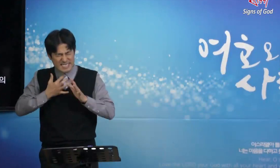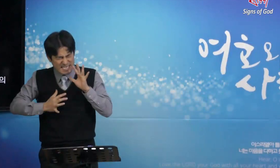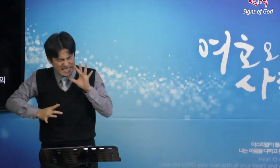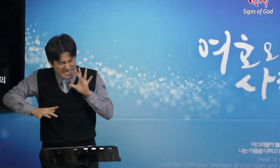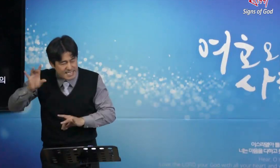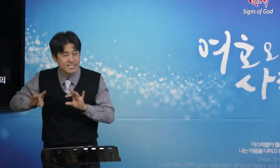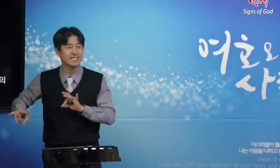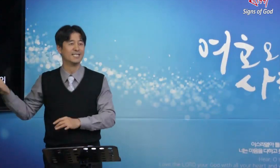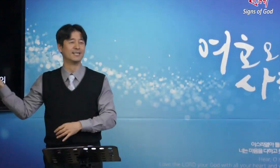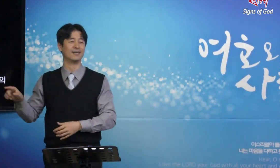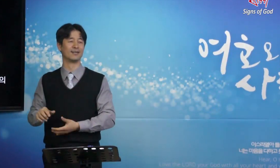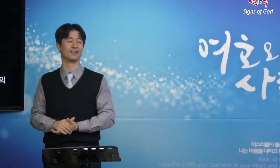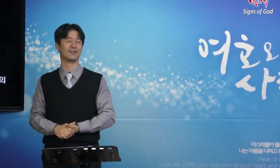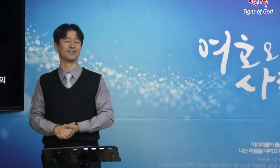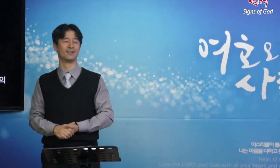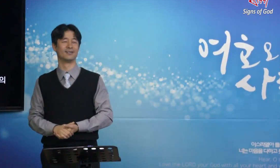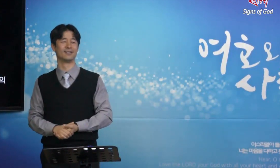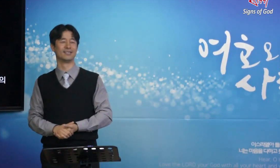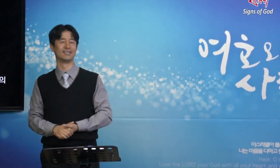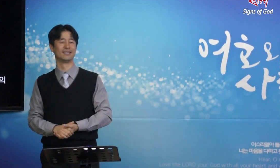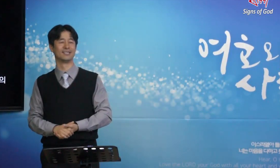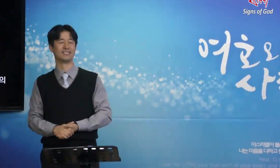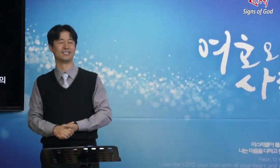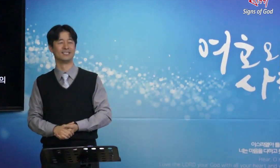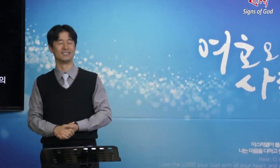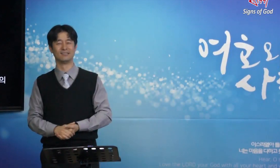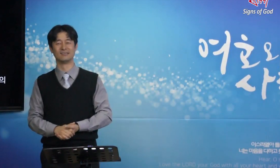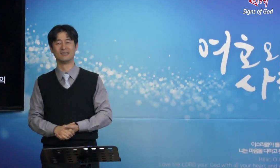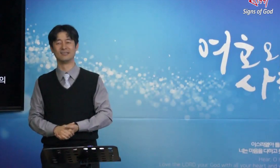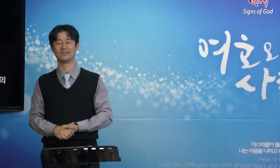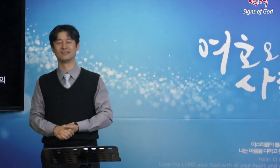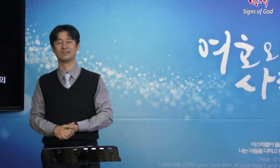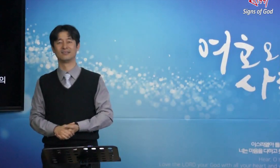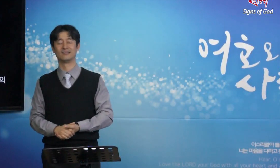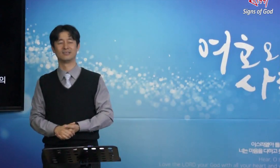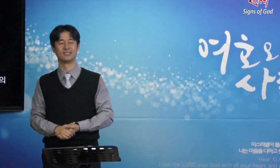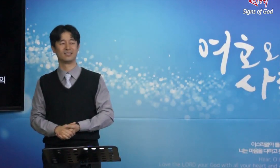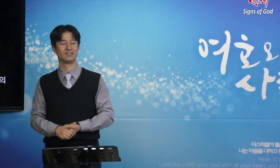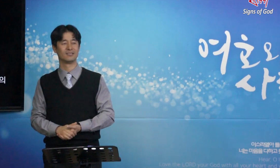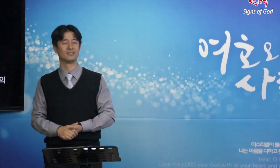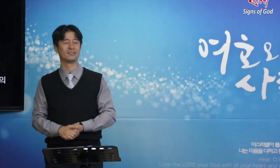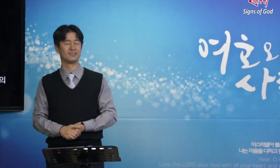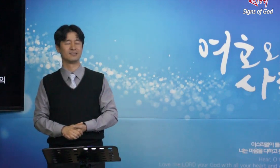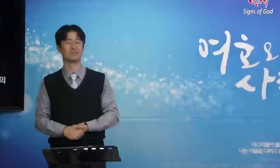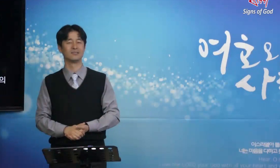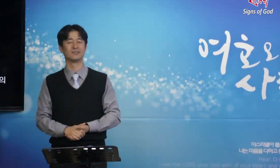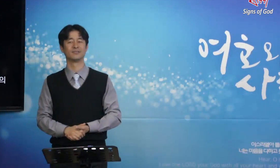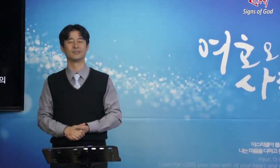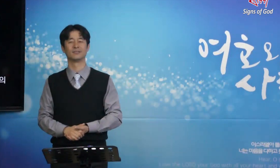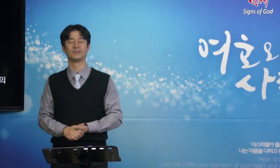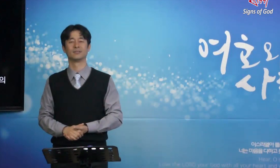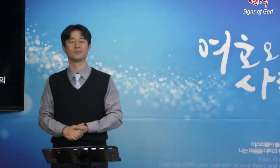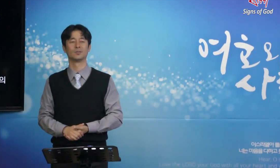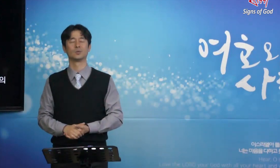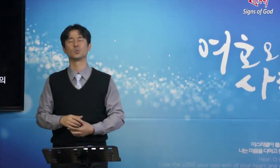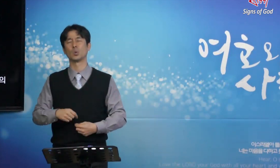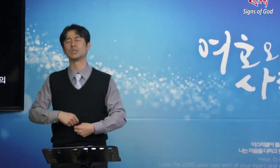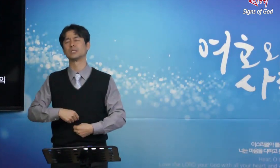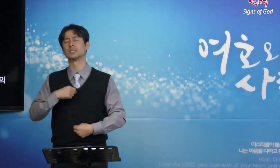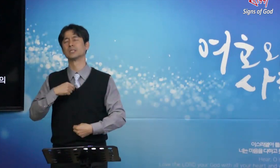복음을 전하고 복음을 들을 수 있는 기회가 있기 때문에 너무나도 감사한 것 같습니다. 많은 지역에 말씀을